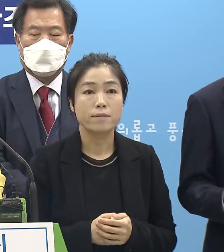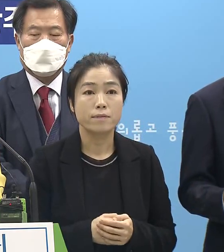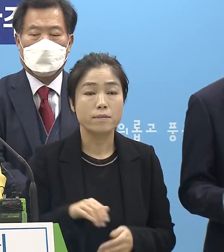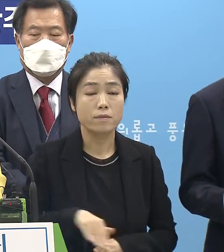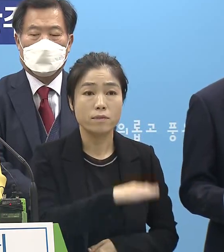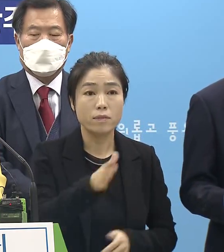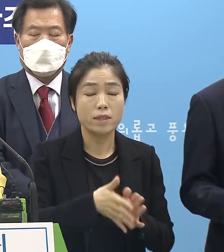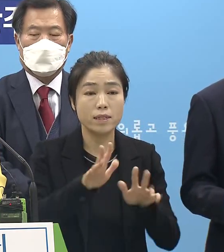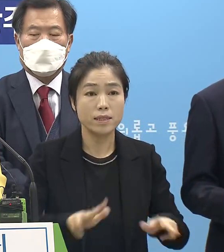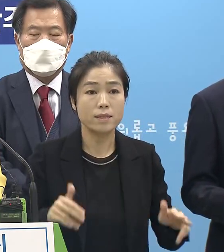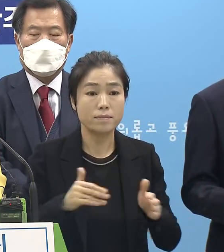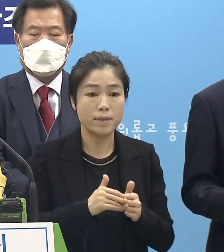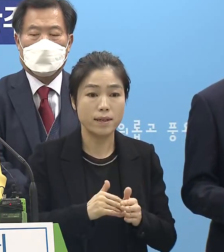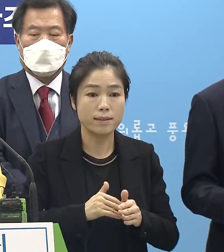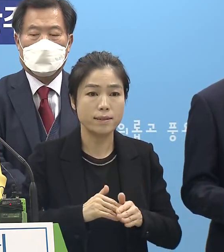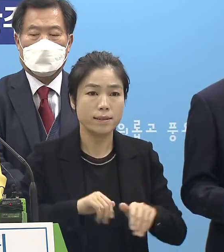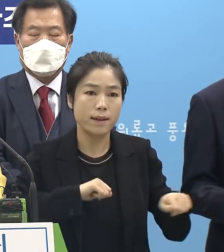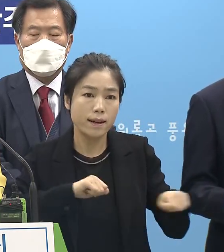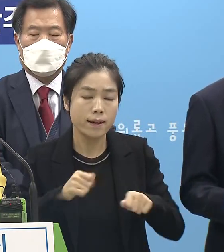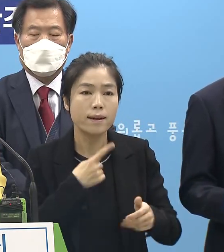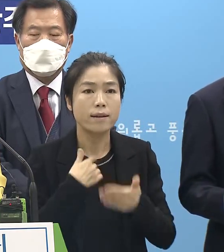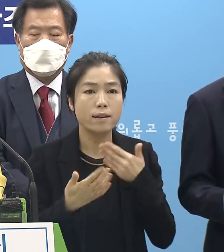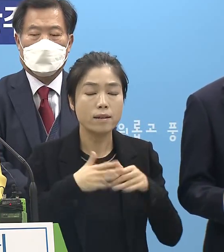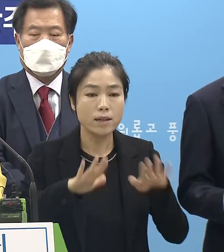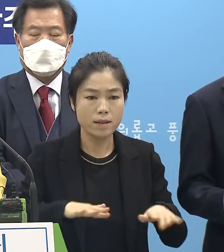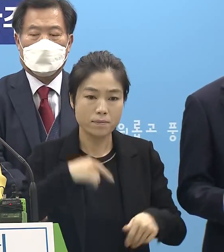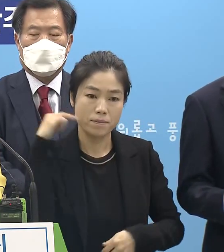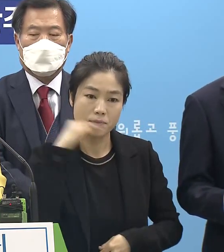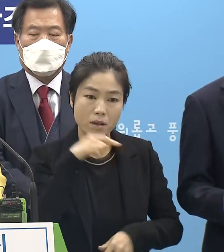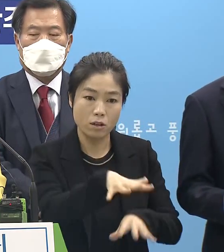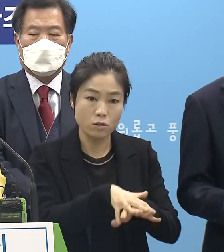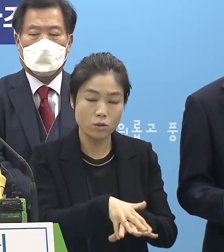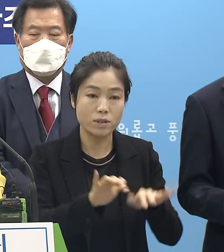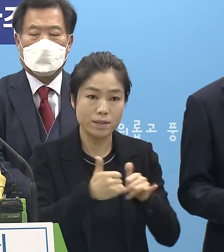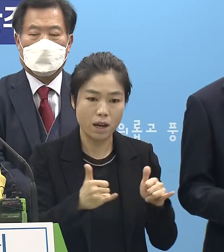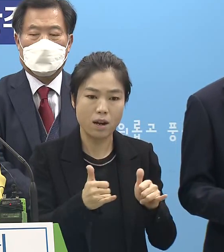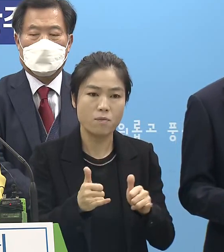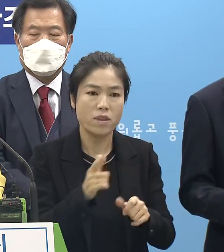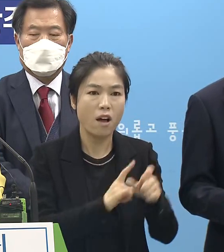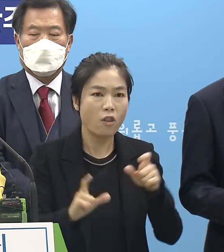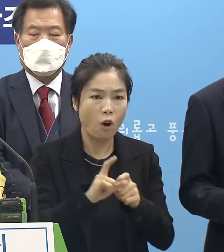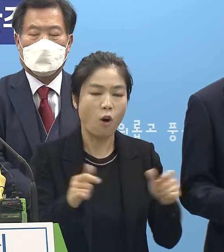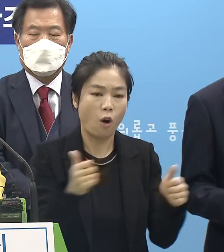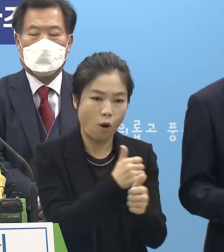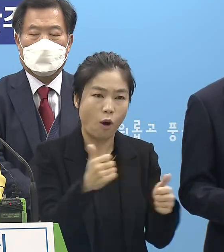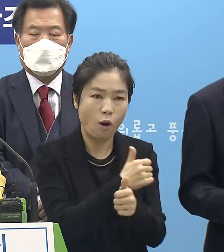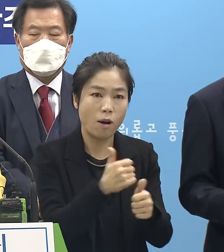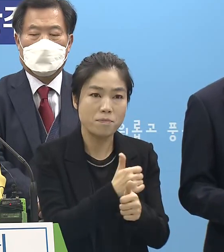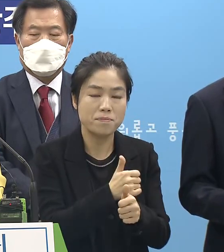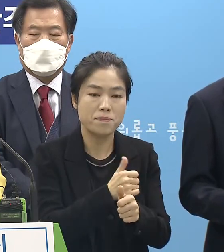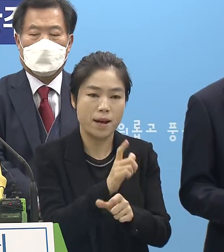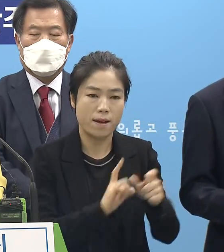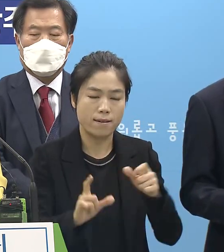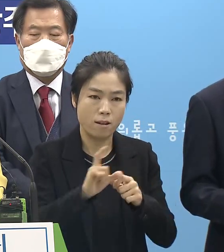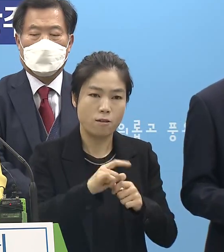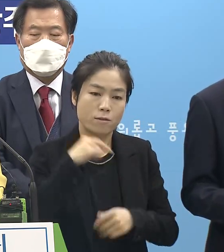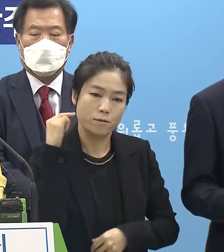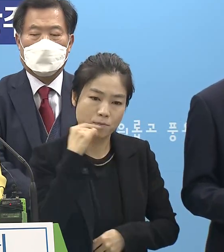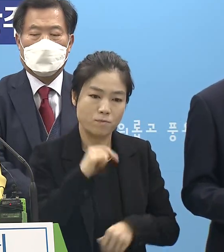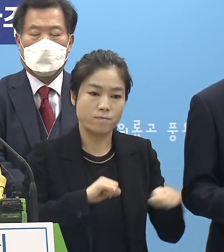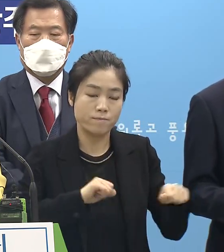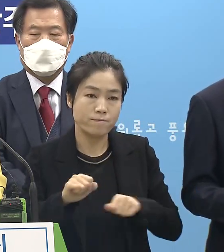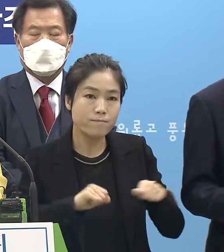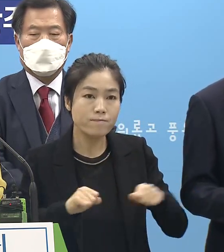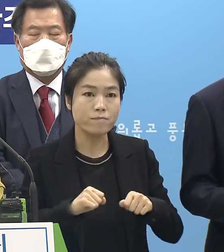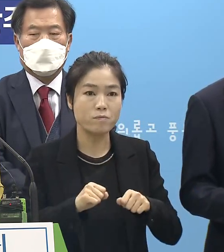우리 시는 그동안의 대응 경험과 이번에 강화된 조직 인력을 바탕으로 신속하고 정교하게 대응해서